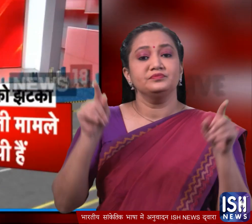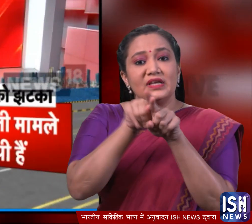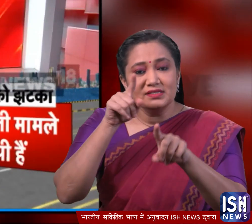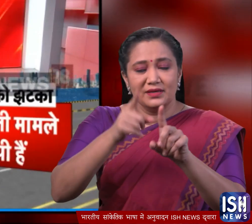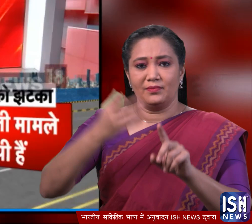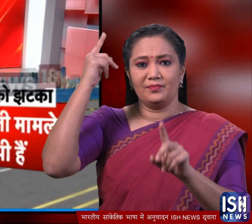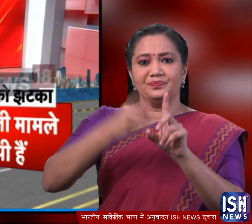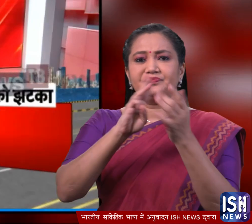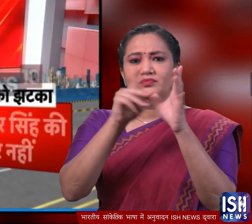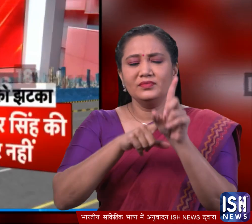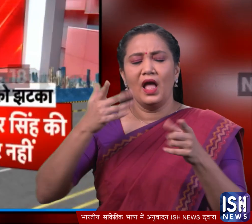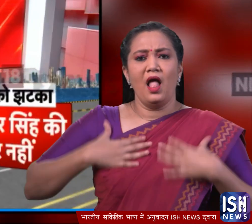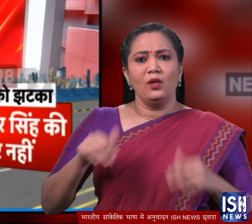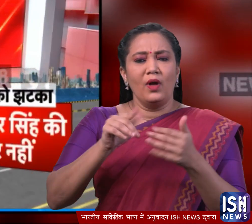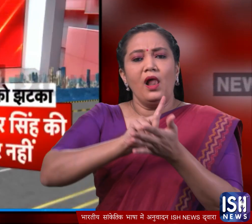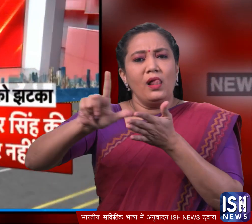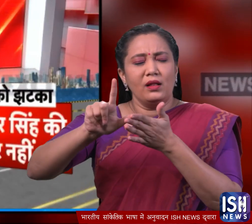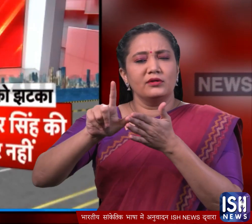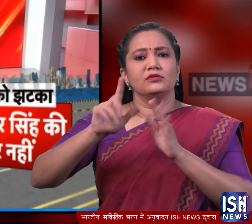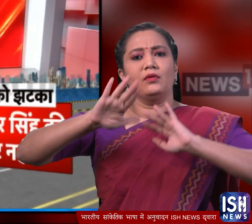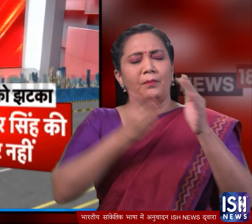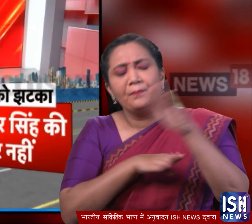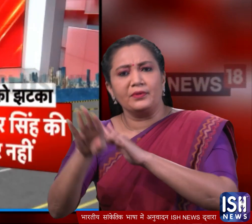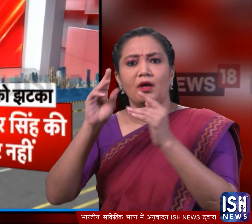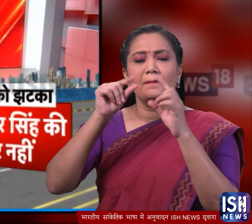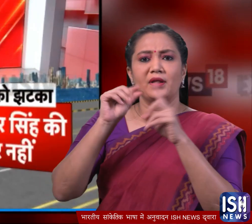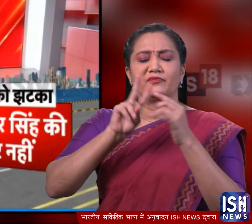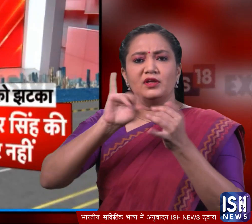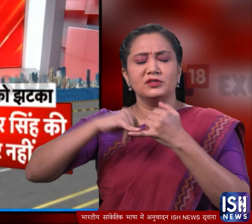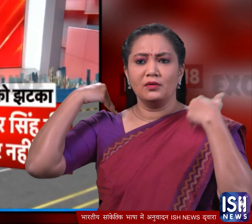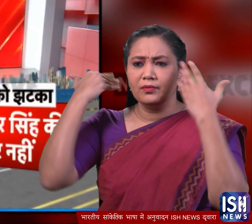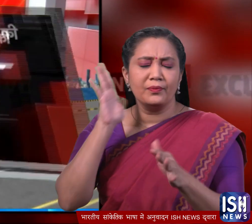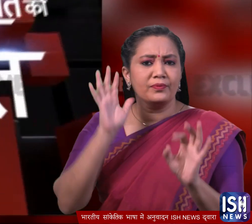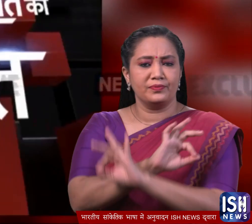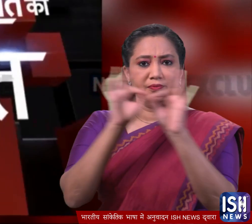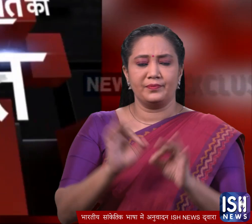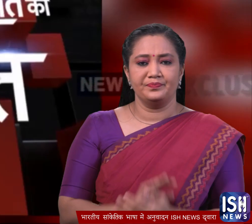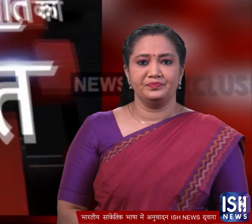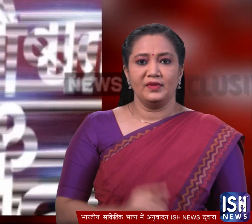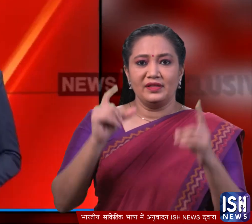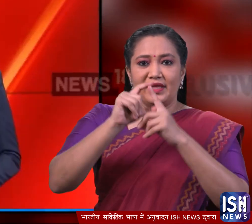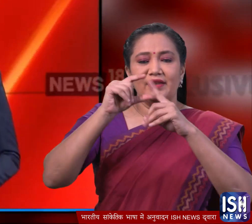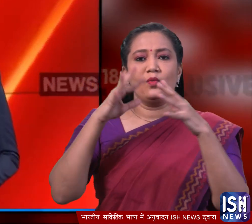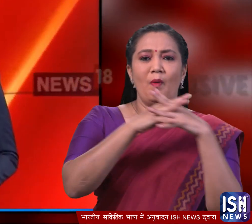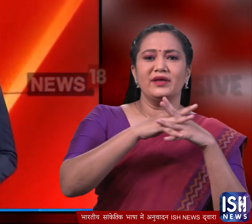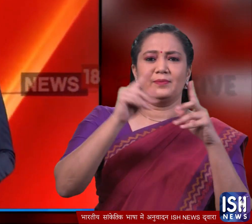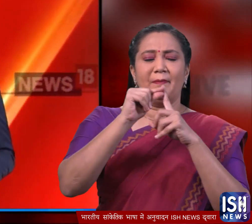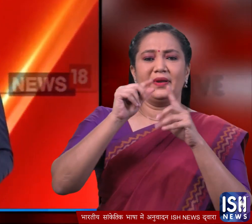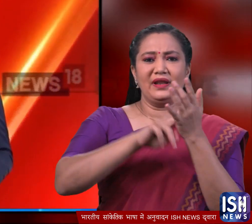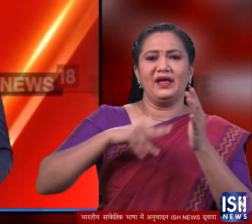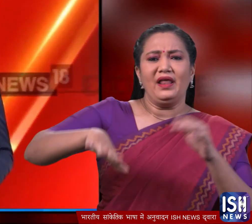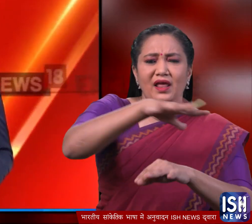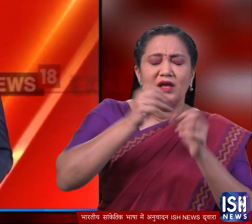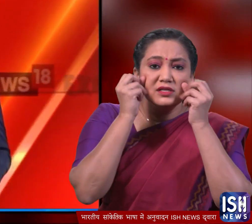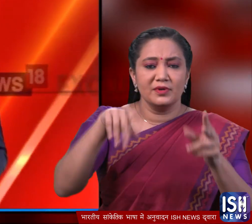दिया। इसी साल मई में स्वास्थ्य कारणों से छुट्टी पर जाने के बाद से ही परमबीर सिंह की कोई खबर नहीं है। दिल्ली के वेस्ट पटेल नगर इलाके से